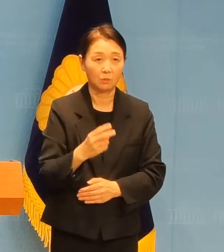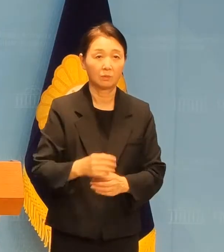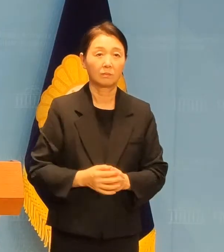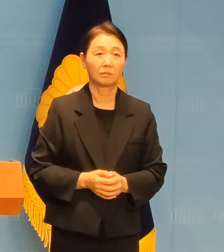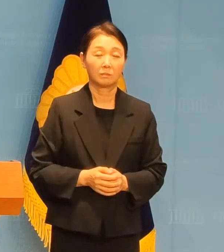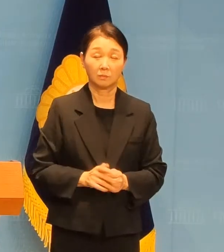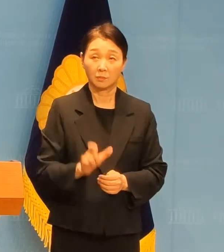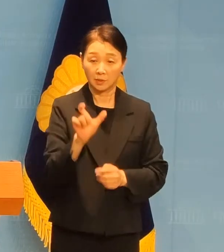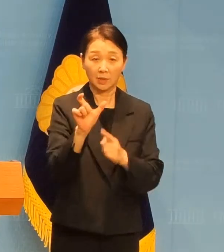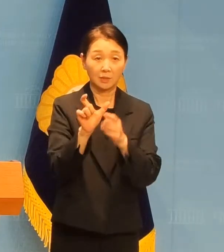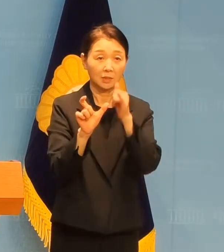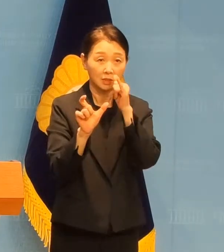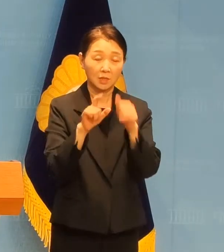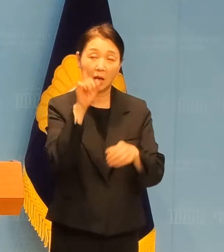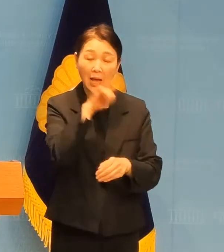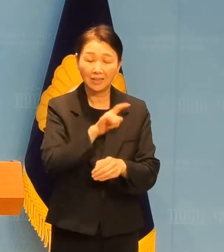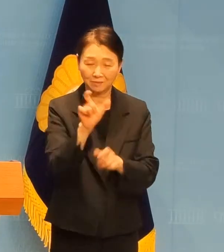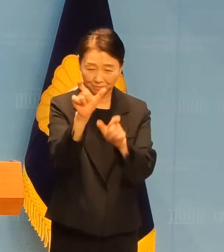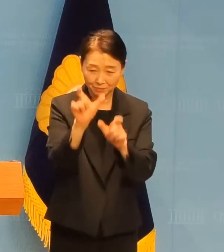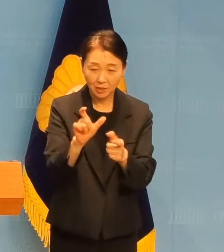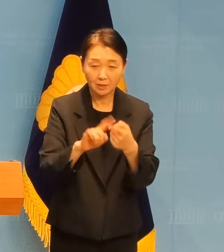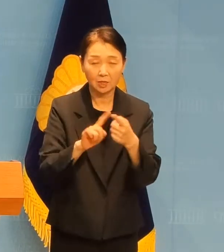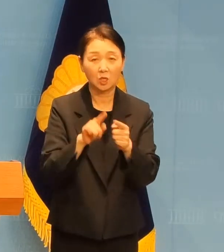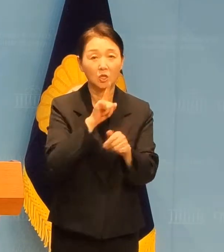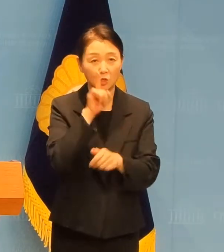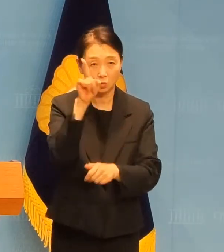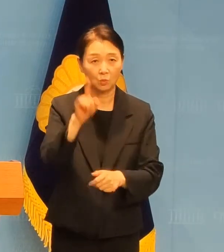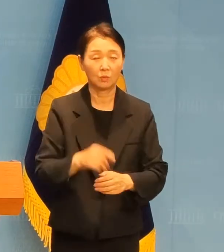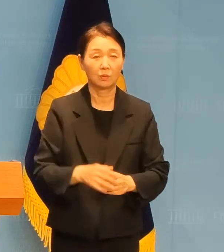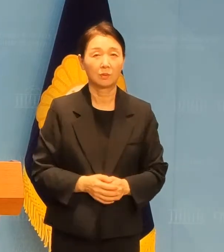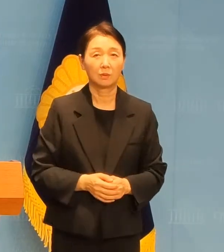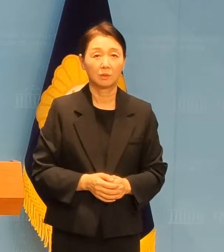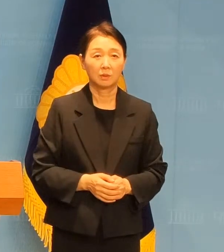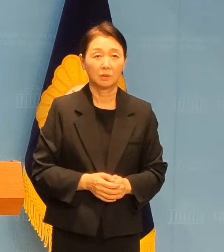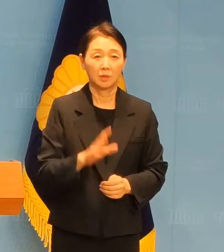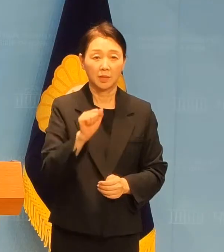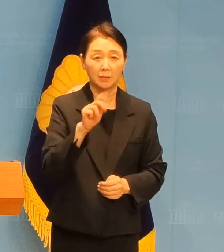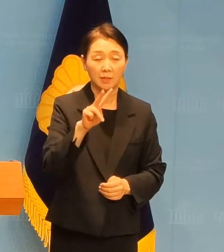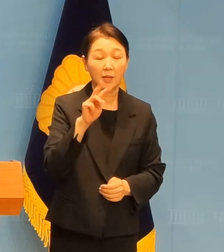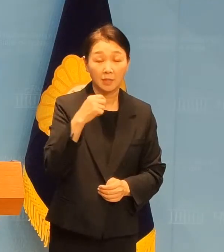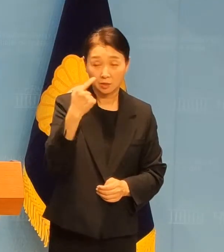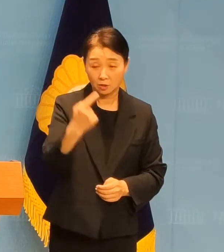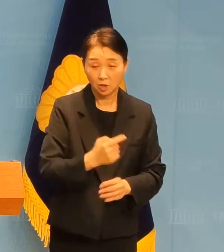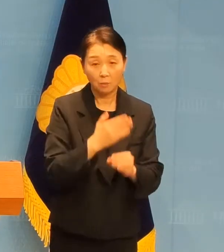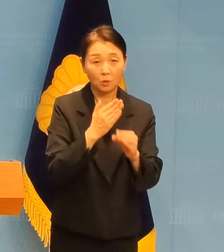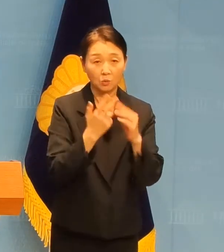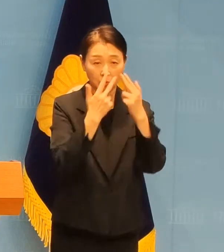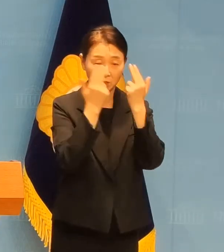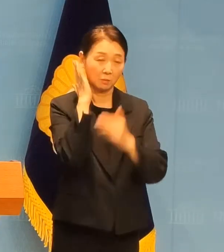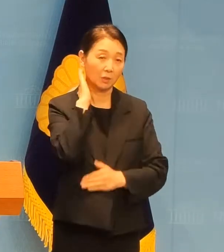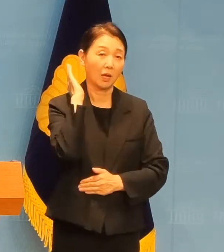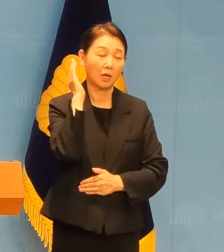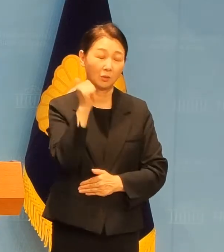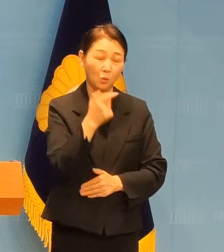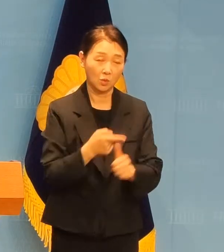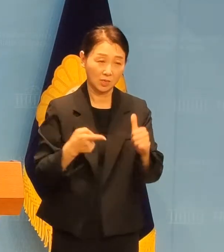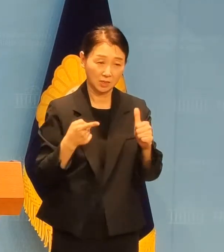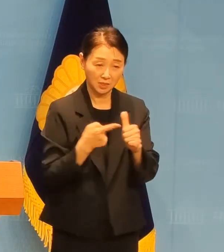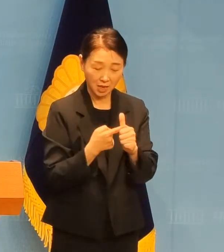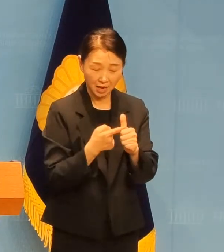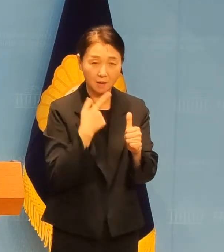문제성 게시물과 악성 계정에 대해 신고 처리하였습니다. 지난 SNS 제보 중 이재명 대통령 살해 협박